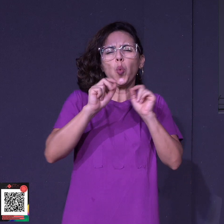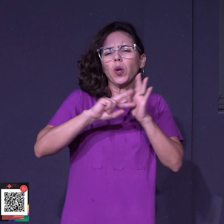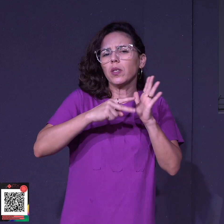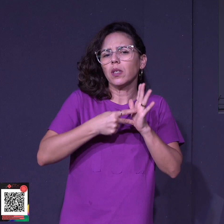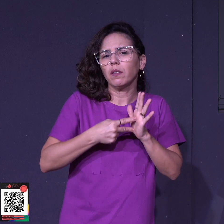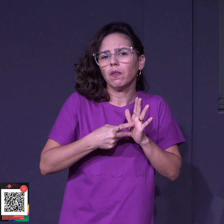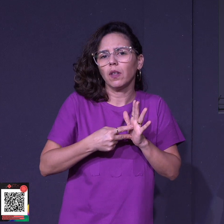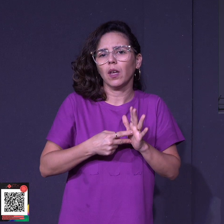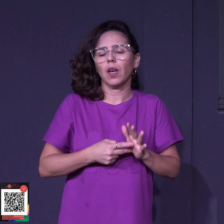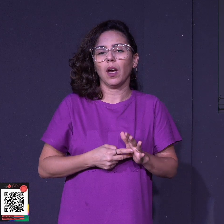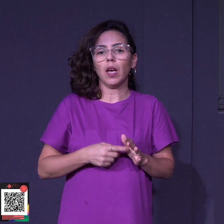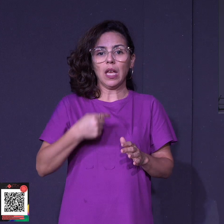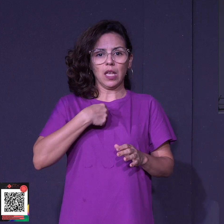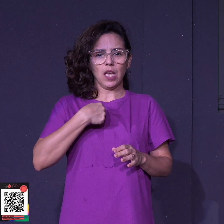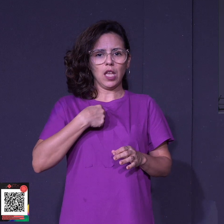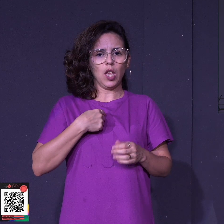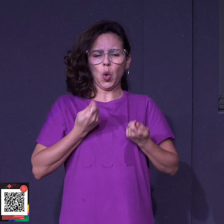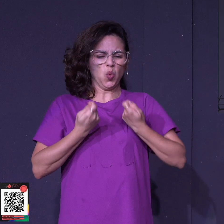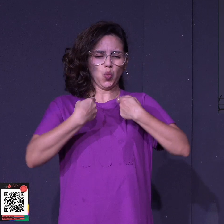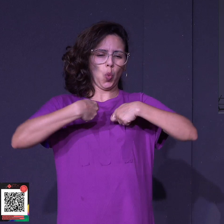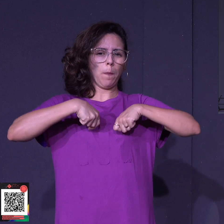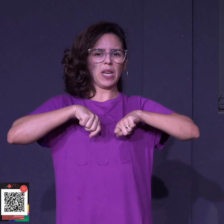em paz com todos.